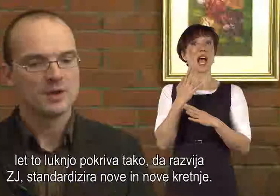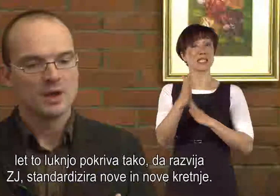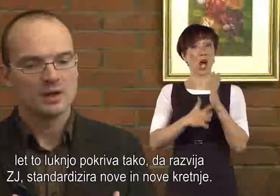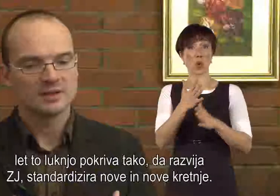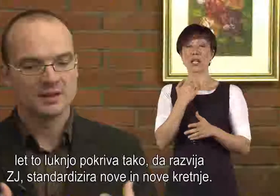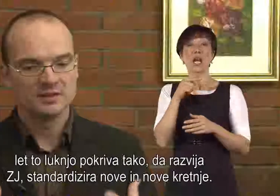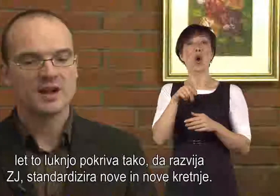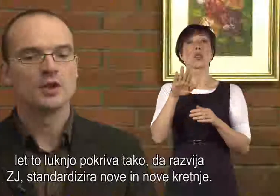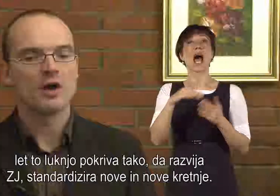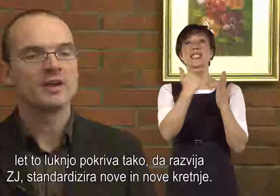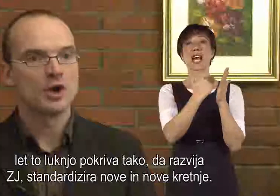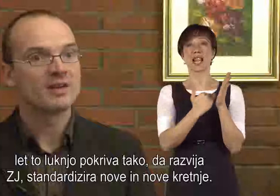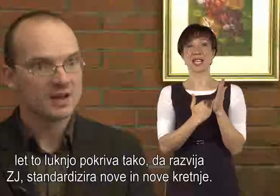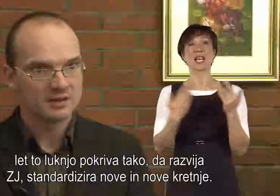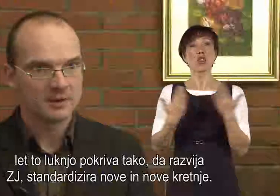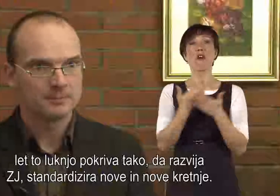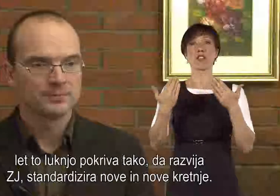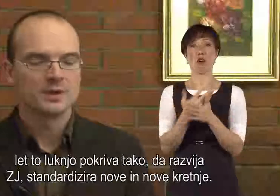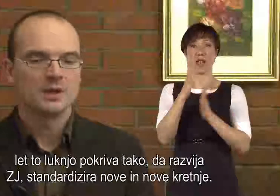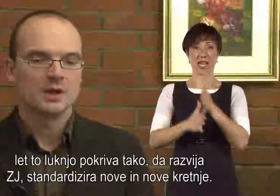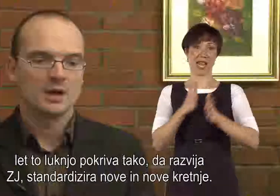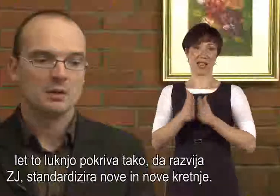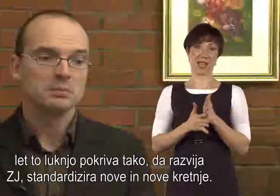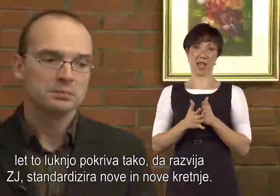da standardizira nove in nove kretnje.